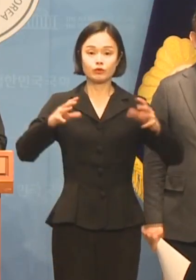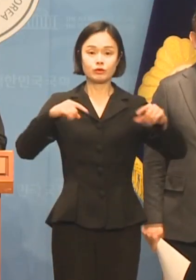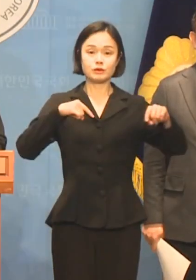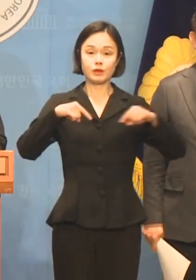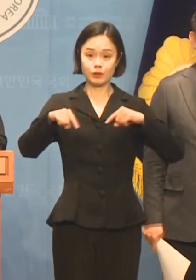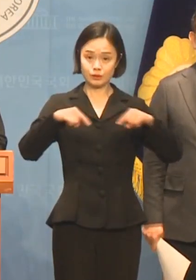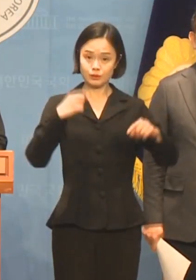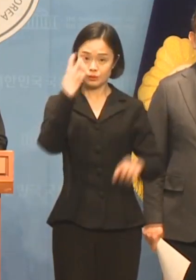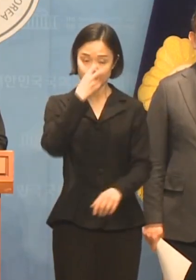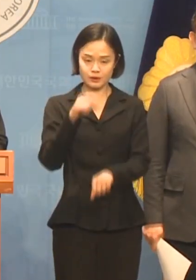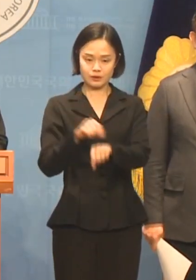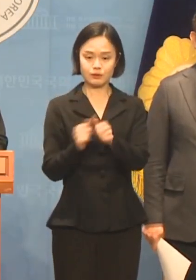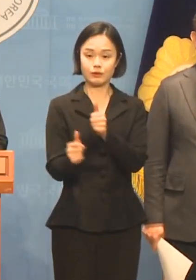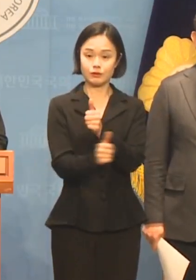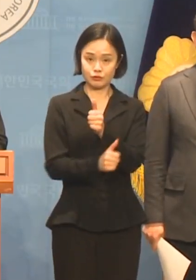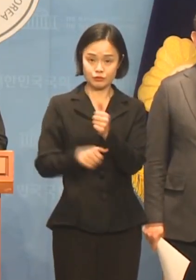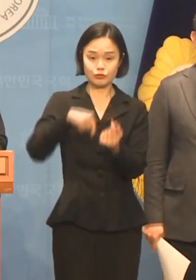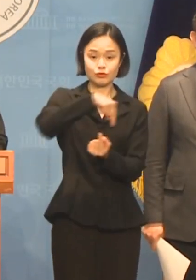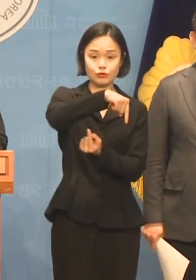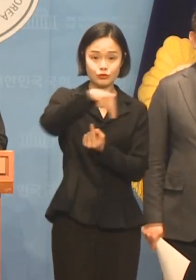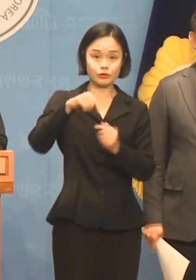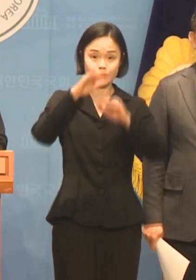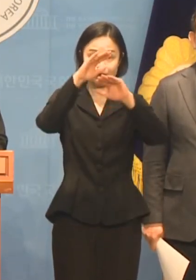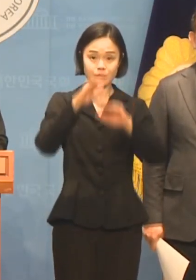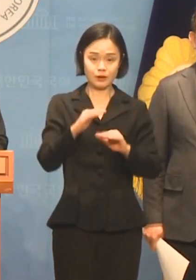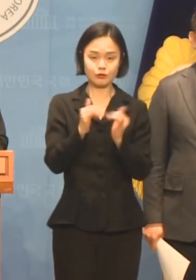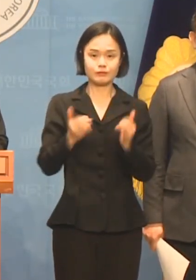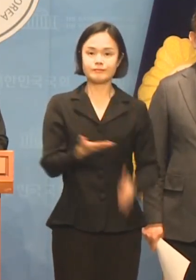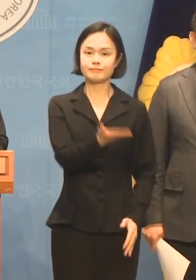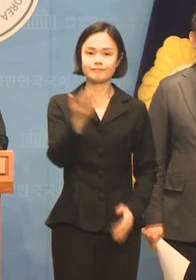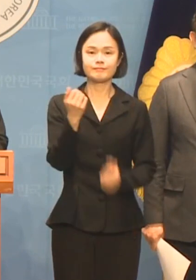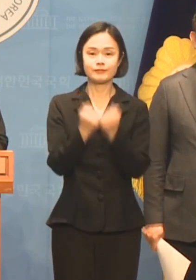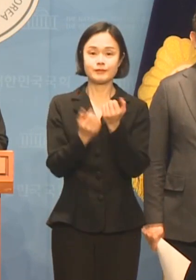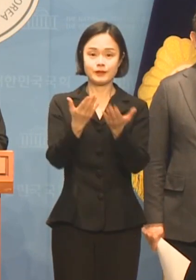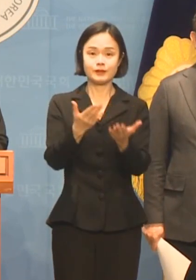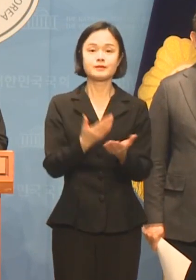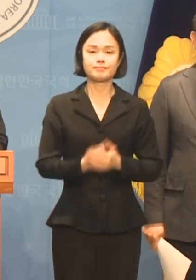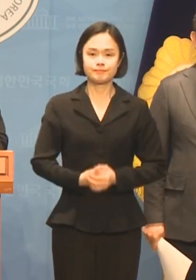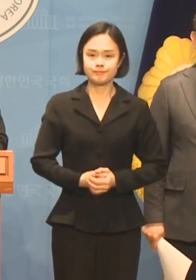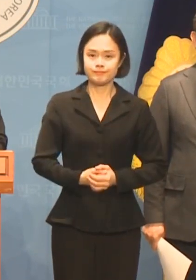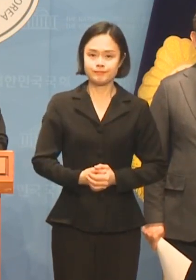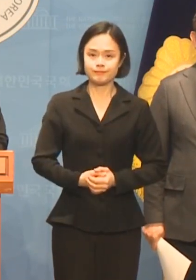운영에 관해서 국민들께 말씀을 드리고자 이 자리에 왔습니다.